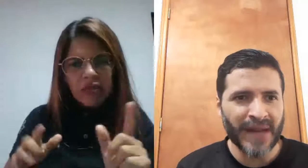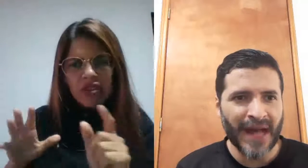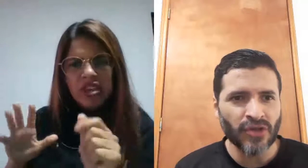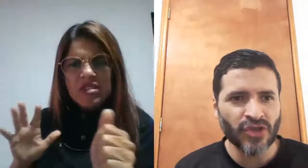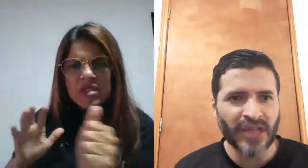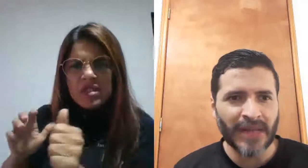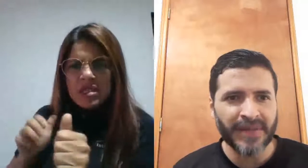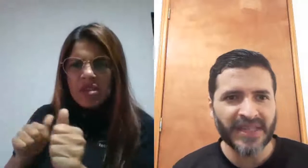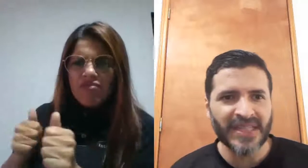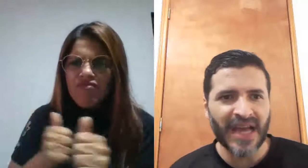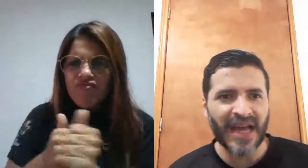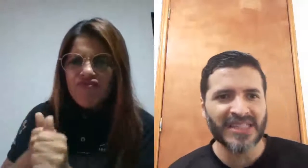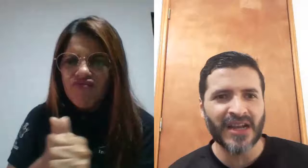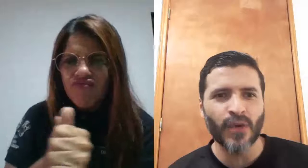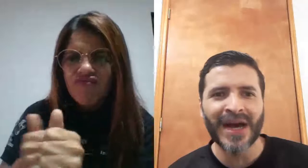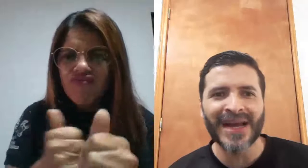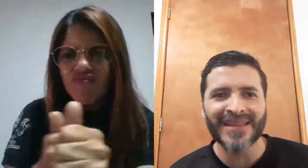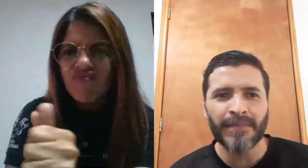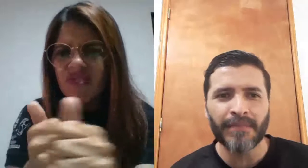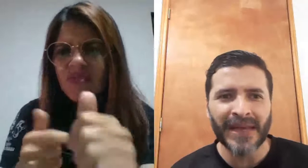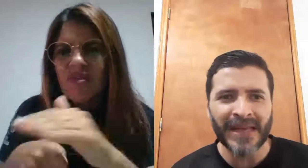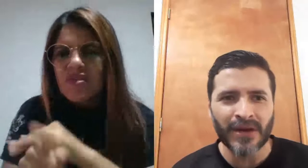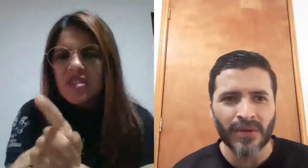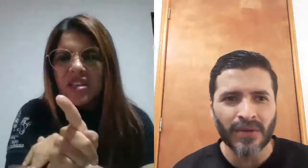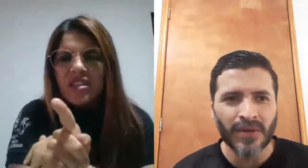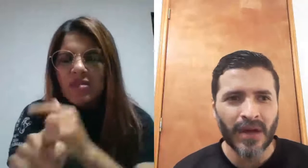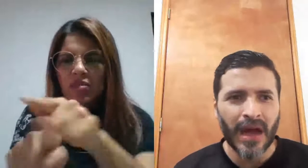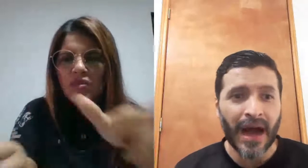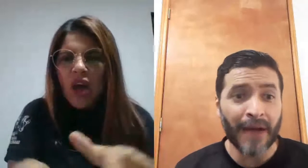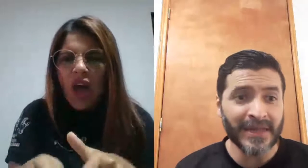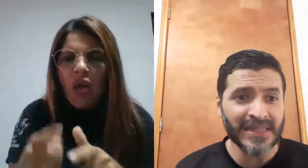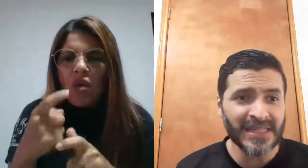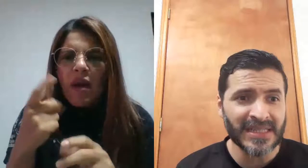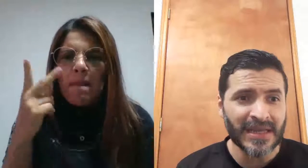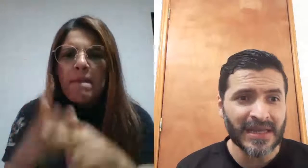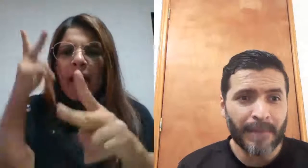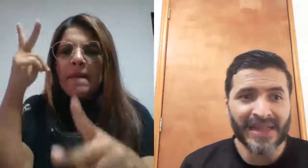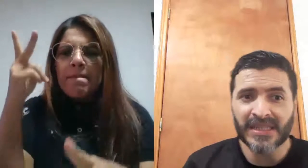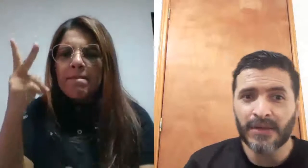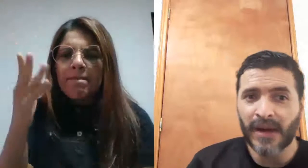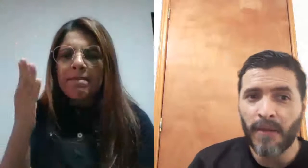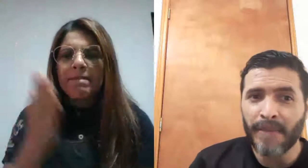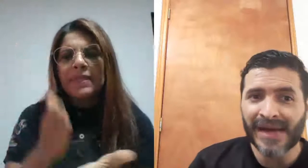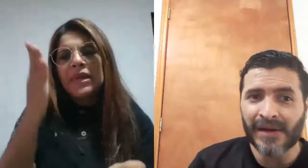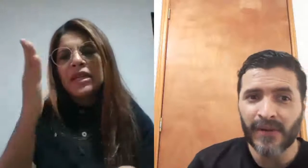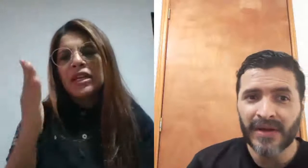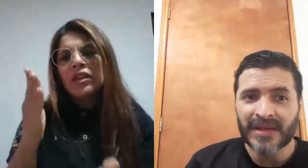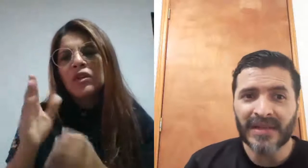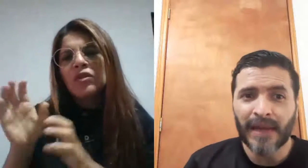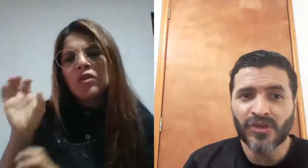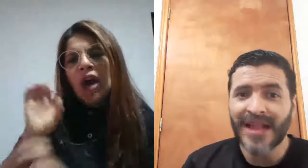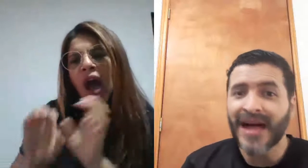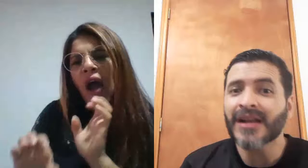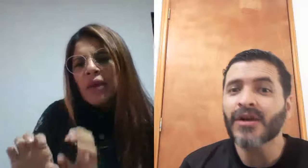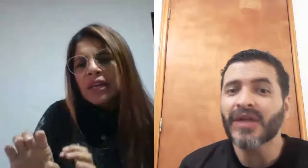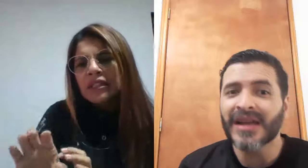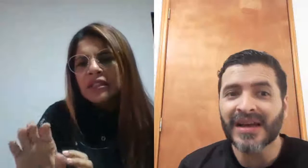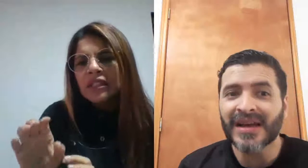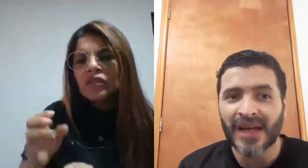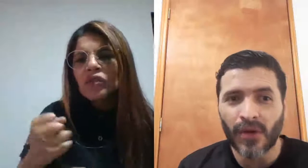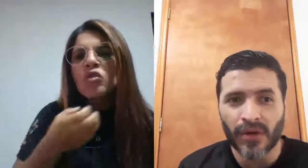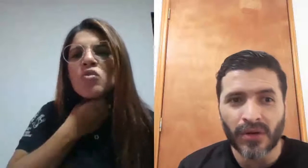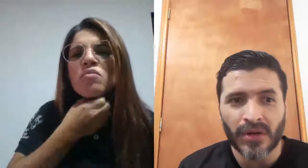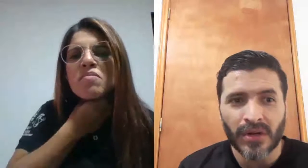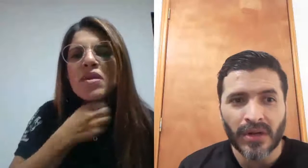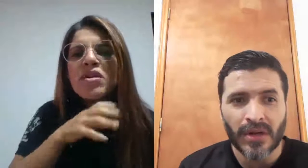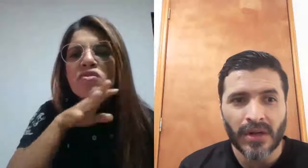salimos disparados tal vez hacia el lugar del peligro. A veces para esquivar a un perro damos a dar con